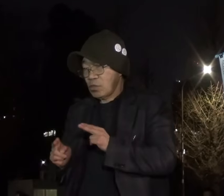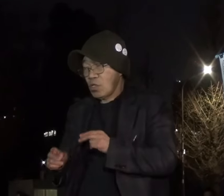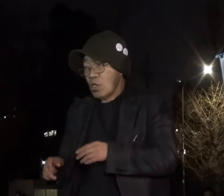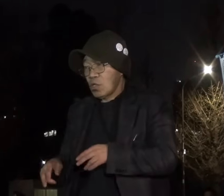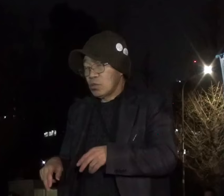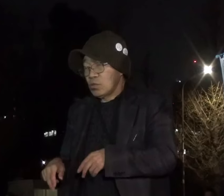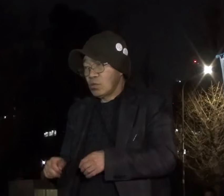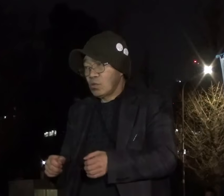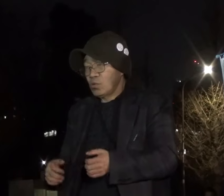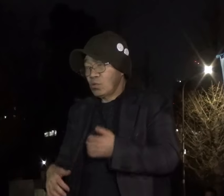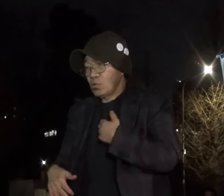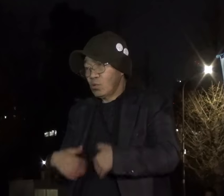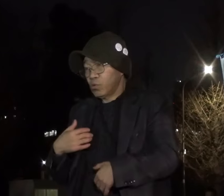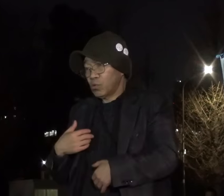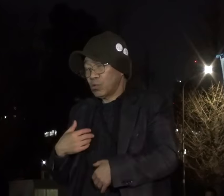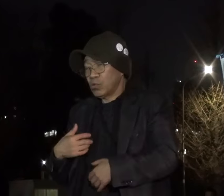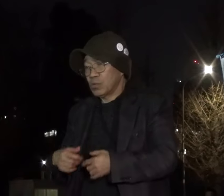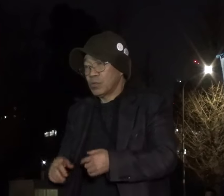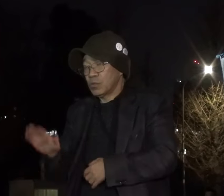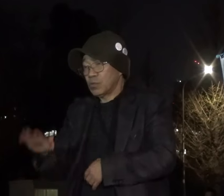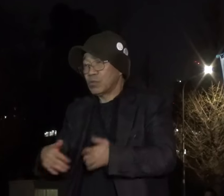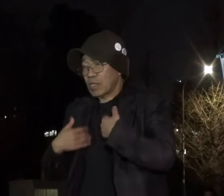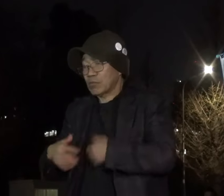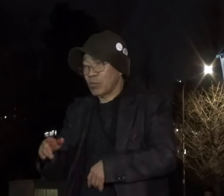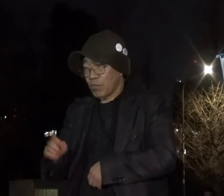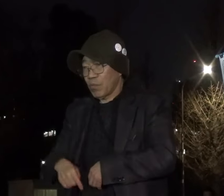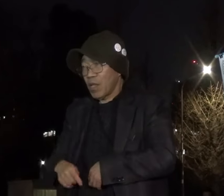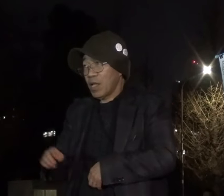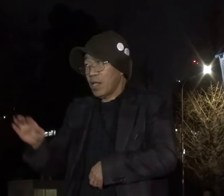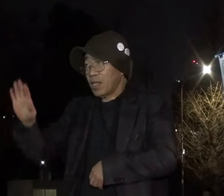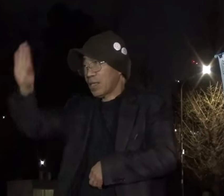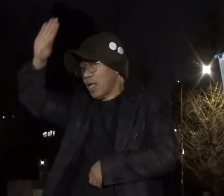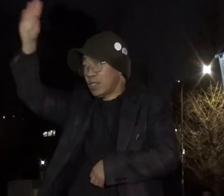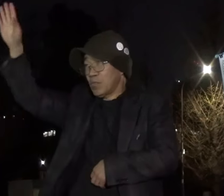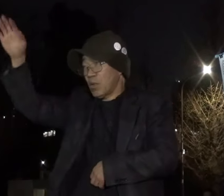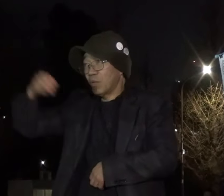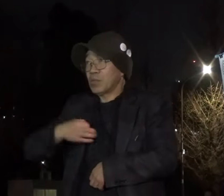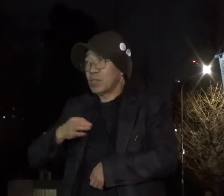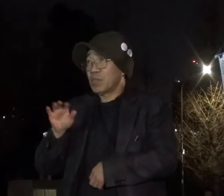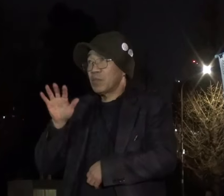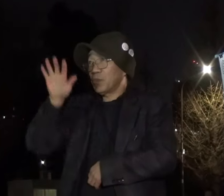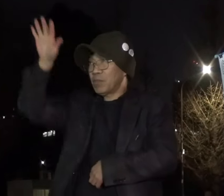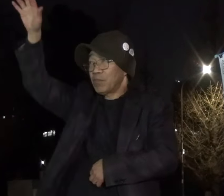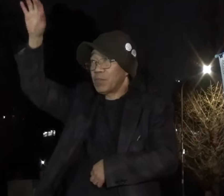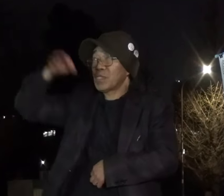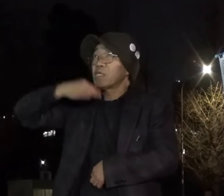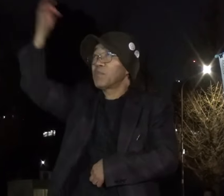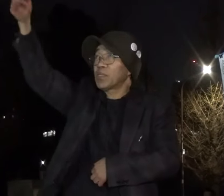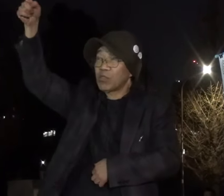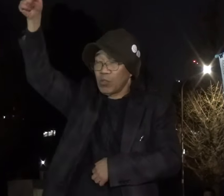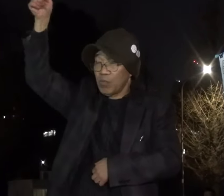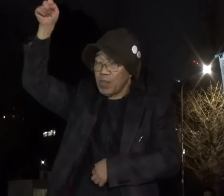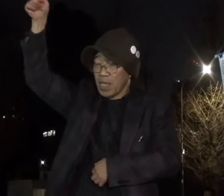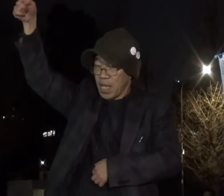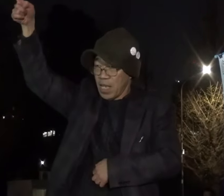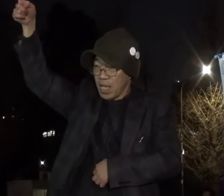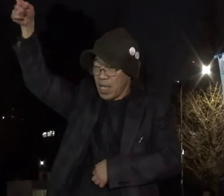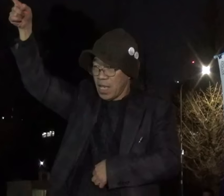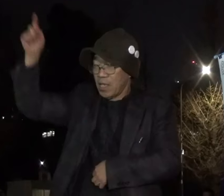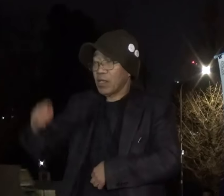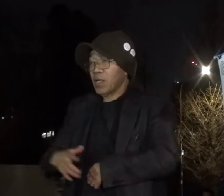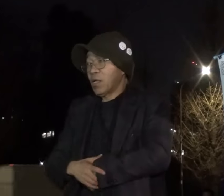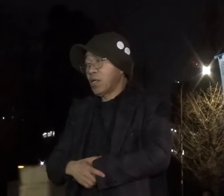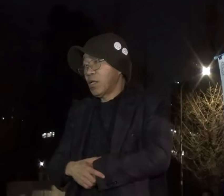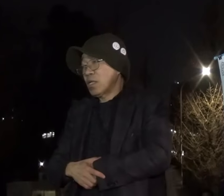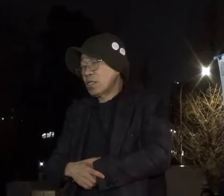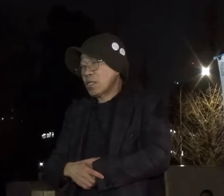天に響け出す原発の声。こんなような声が急に浮かびましてですね、本当に天に